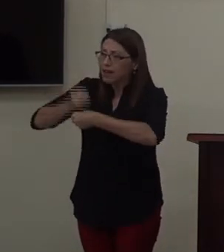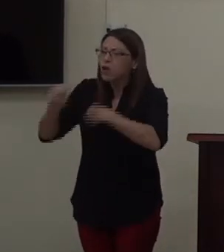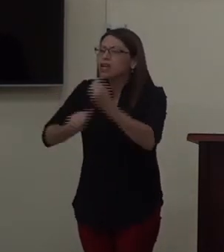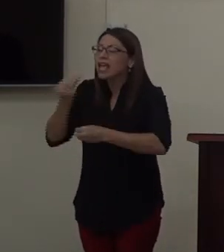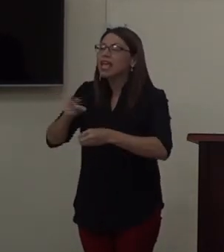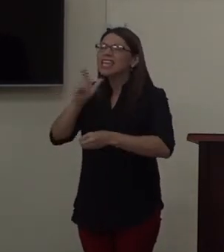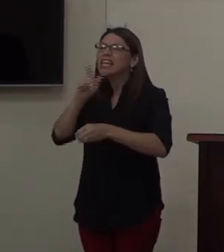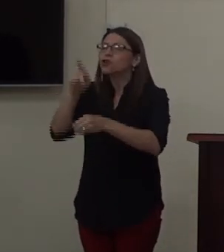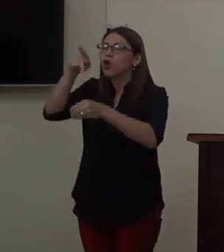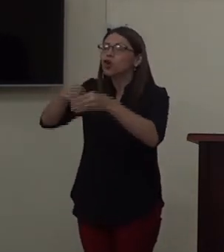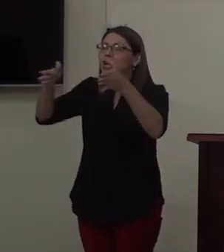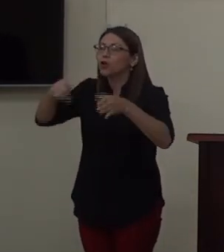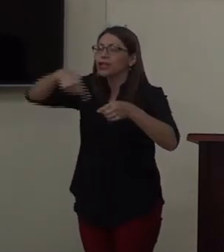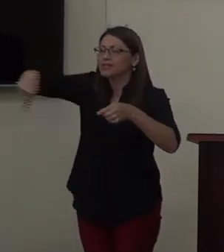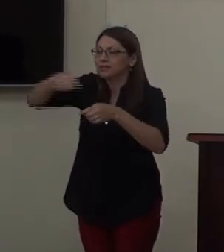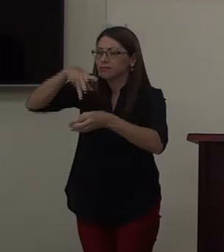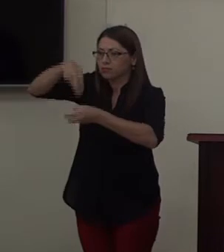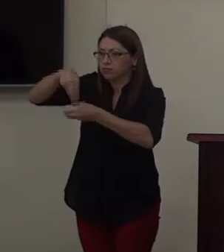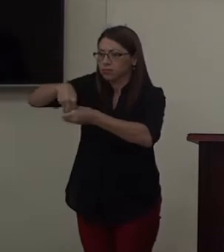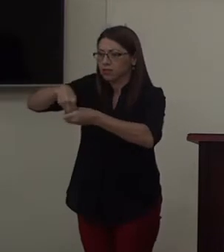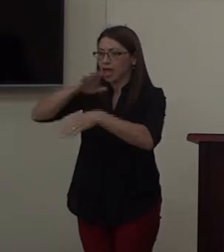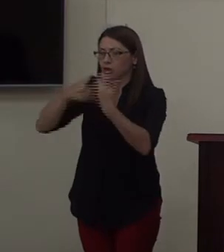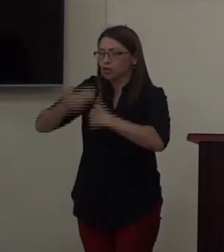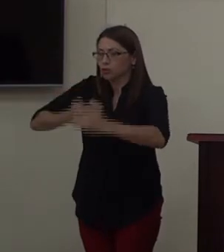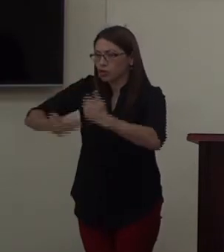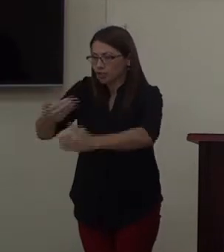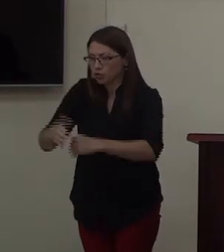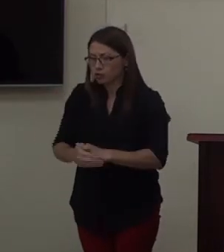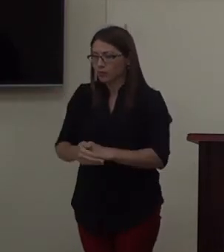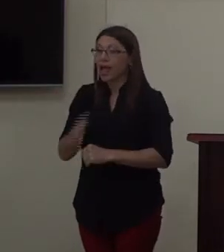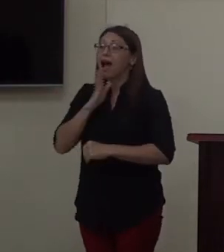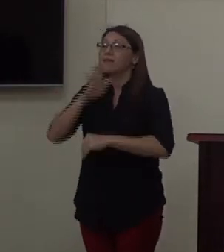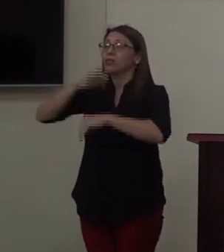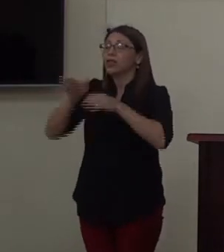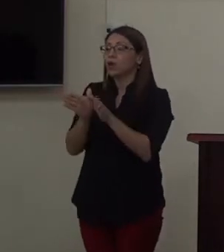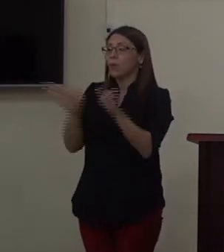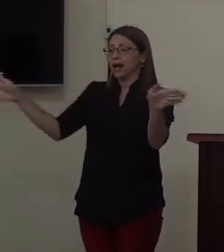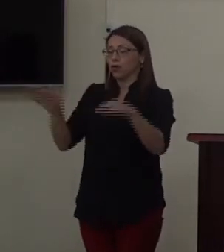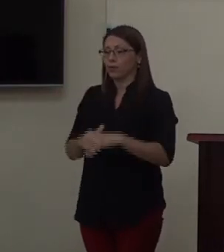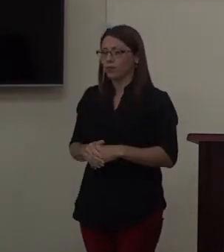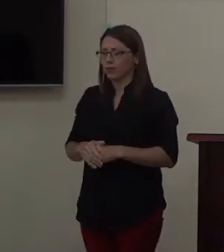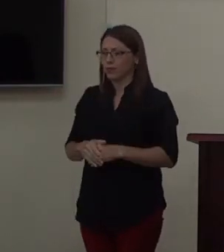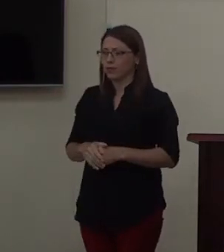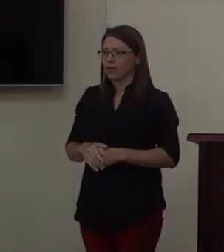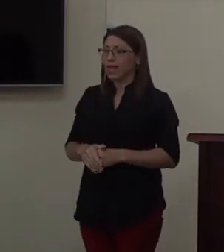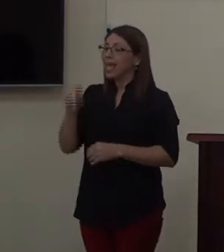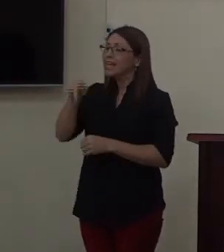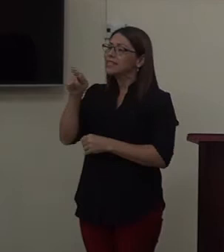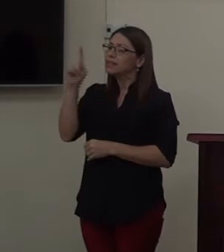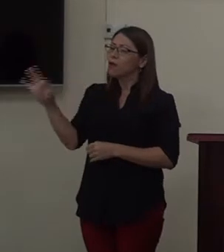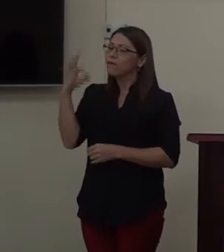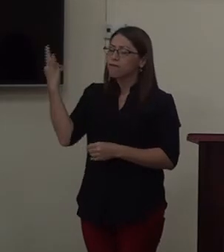actores. ¿Quiénes son los actores involucrados en todos estos procesos? Hablando desde lo macro, esta sería una